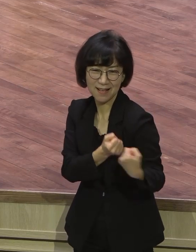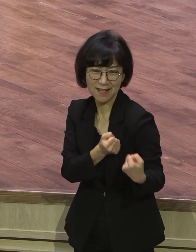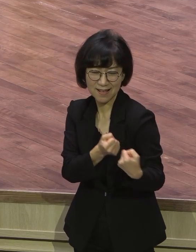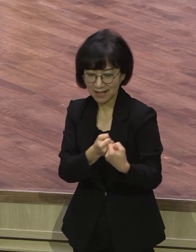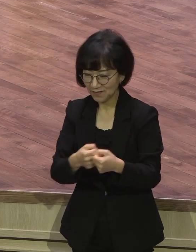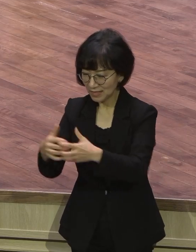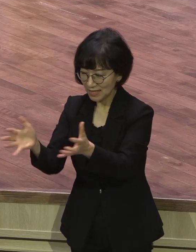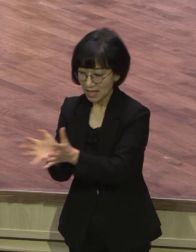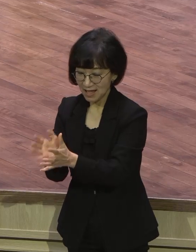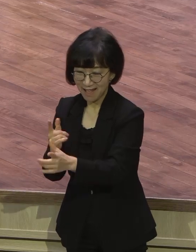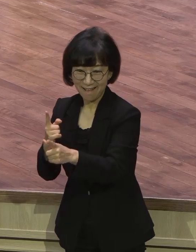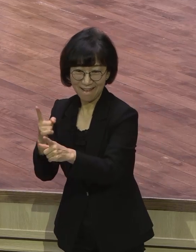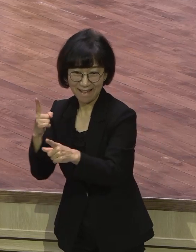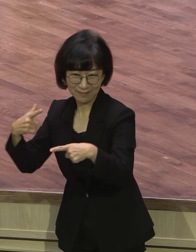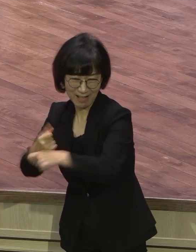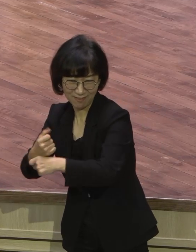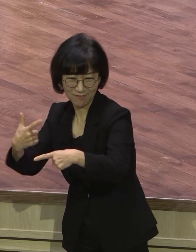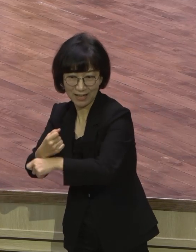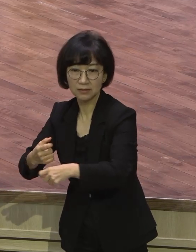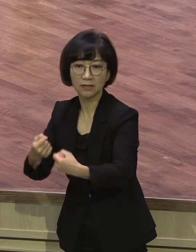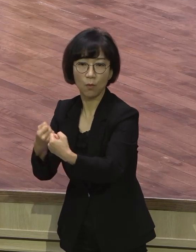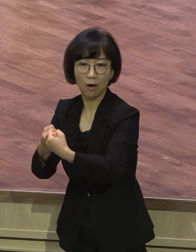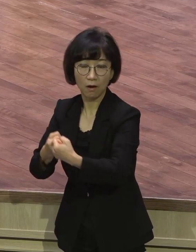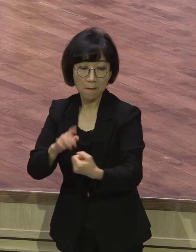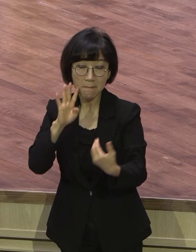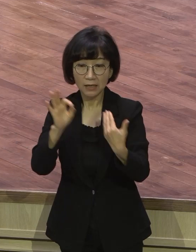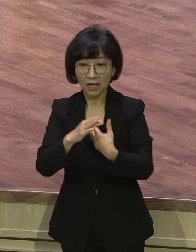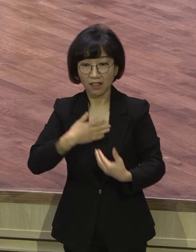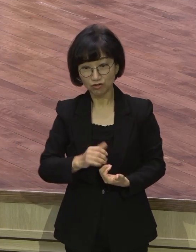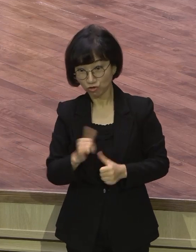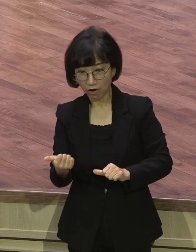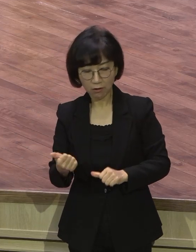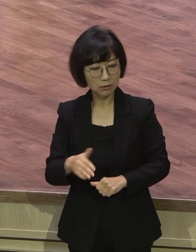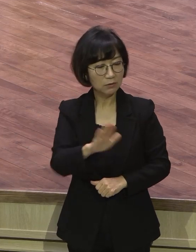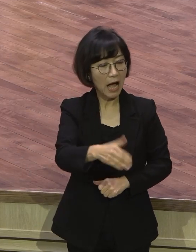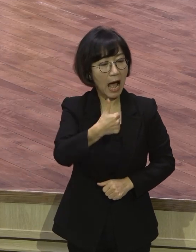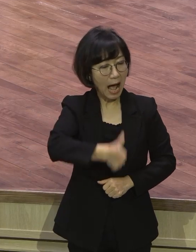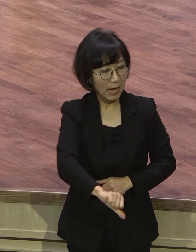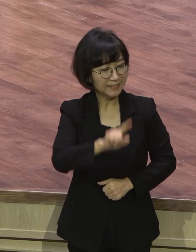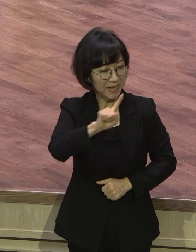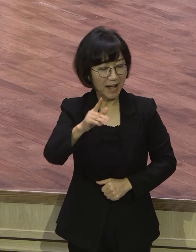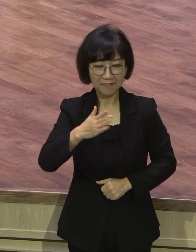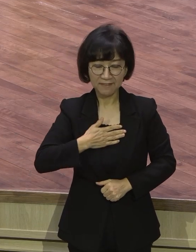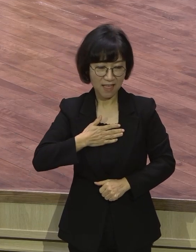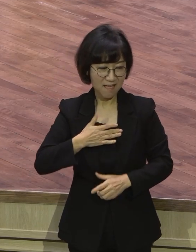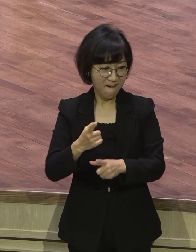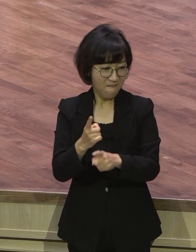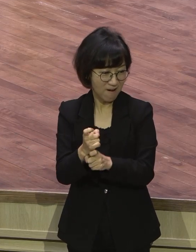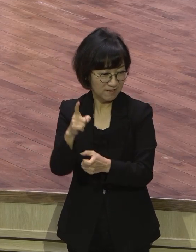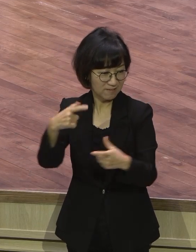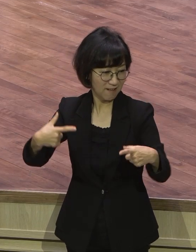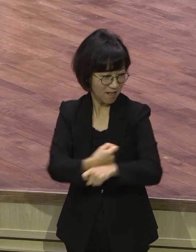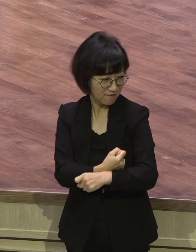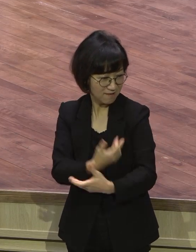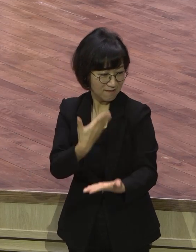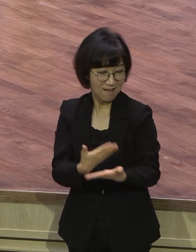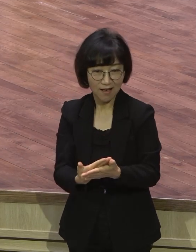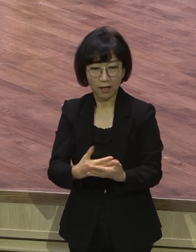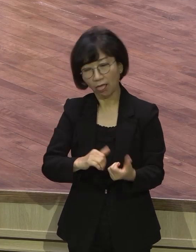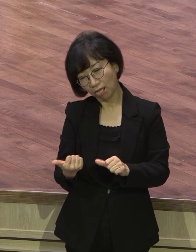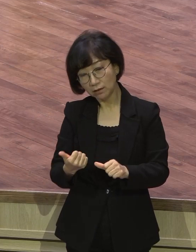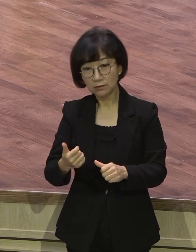그냥 원수 갚는 게 본인이 죽으면 후손들에게 내 원수를 갚아다오. 그러면 또 죽습니다. 그러면 잔재들이 칼 갈아가지고